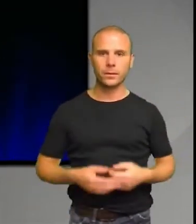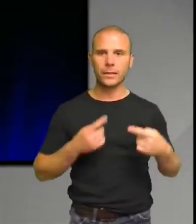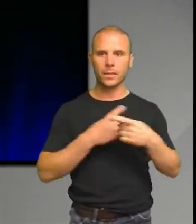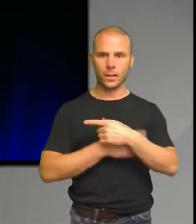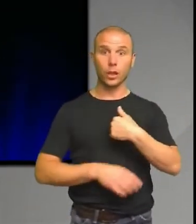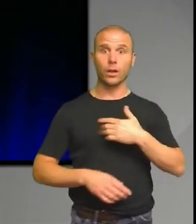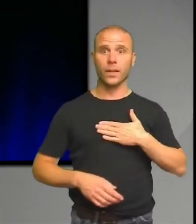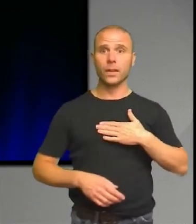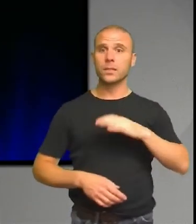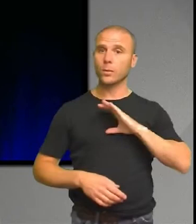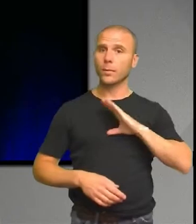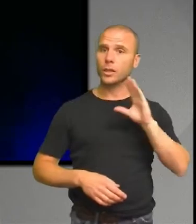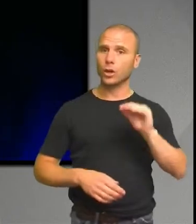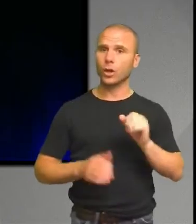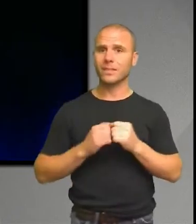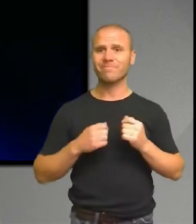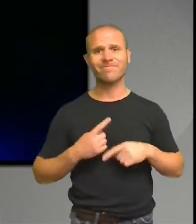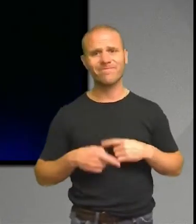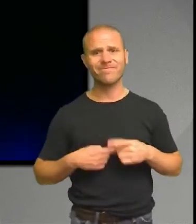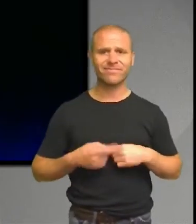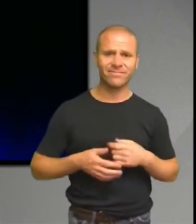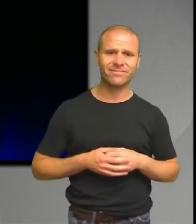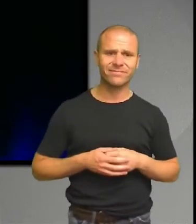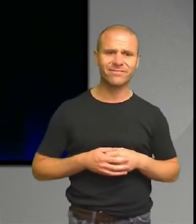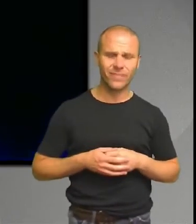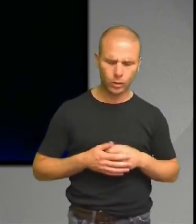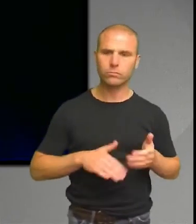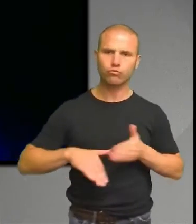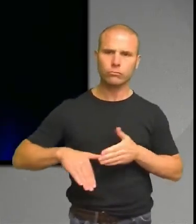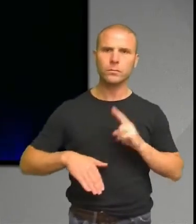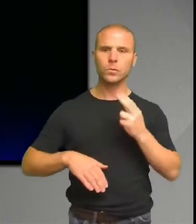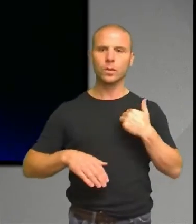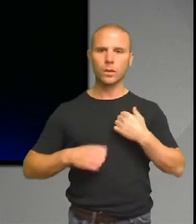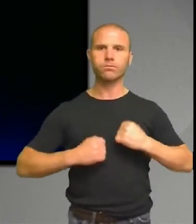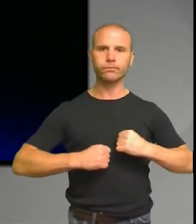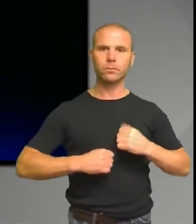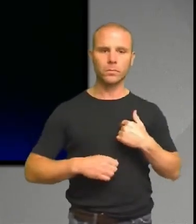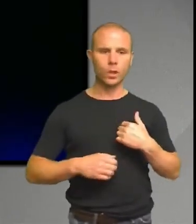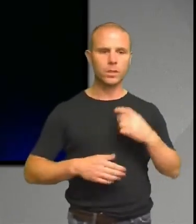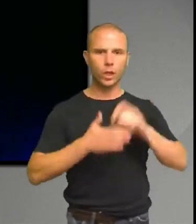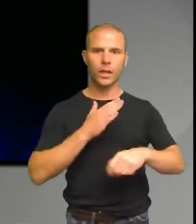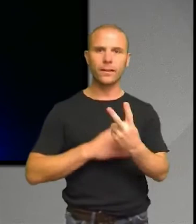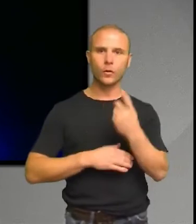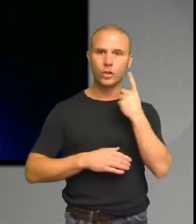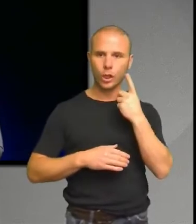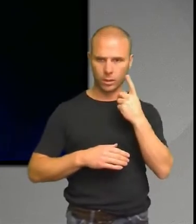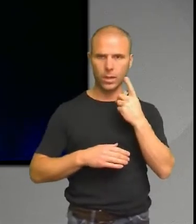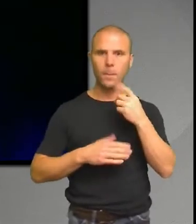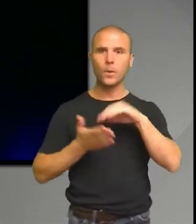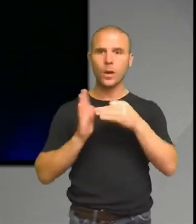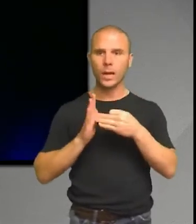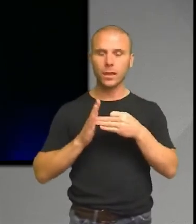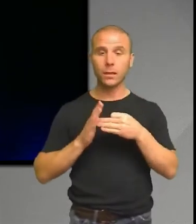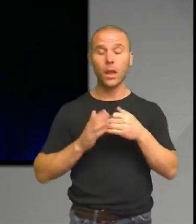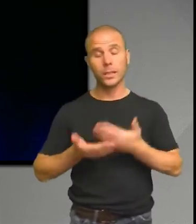Superman. Och efter att ha startat två projekt som hjälper både ungdomar i Helsingborg idag och förhoppningsvis kommer hjälpa